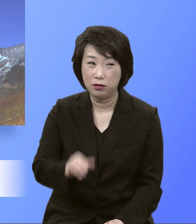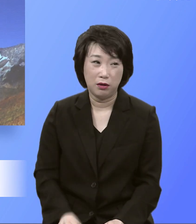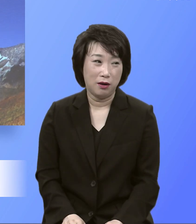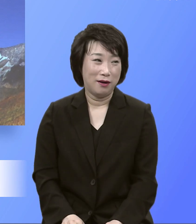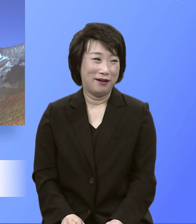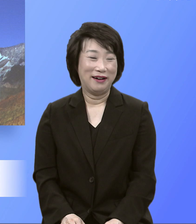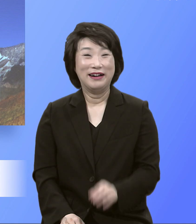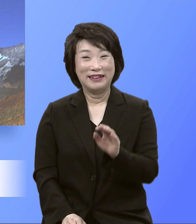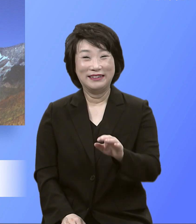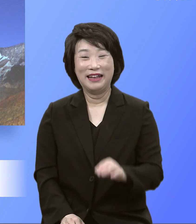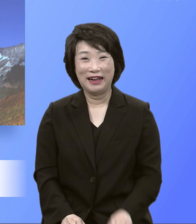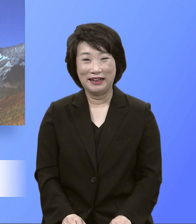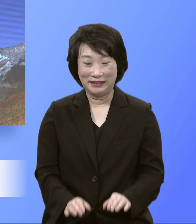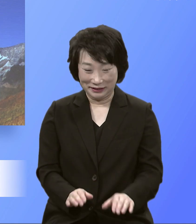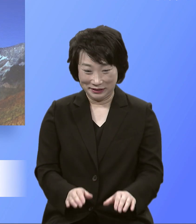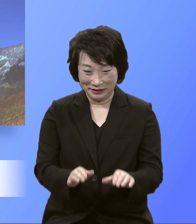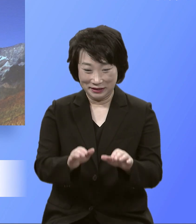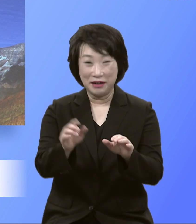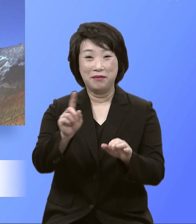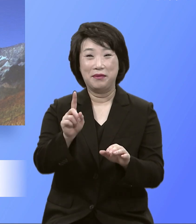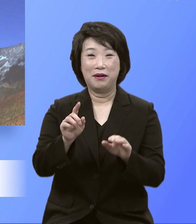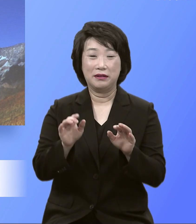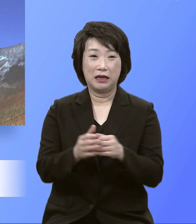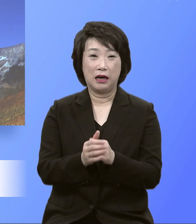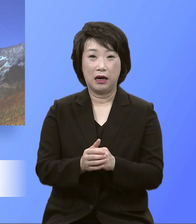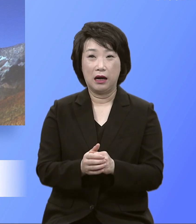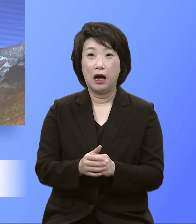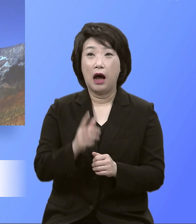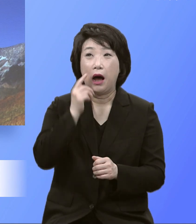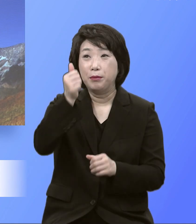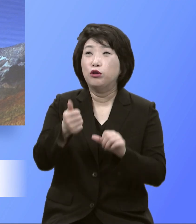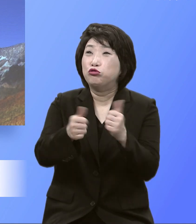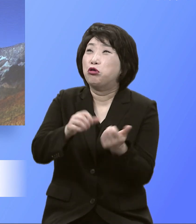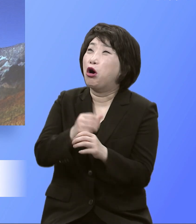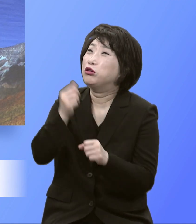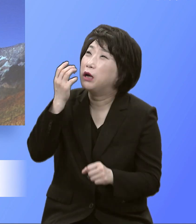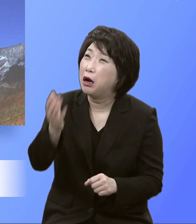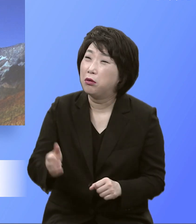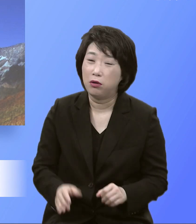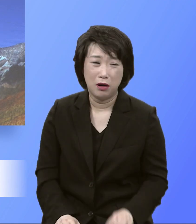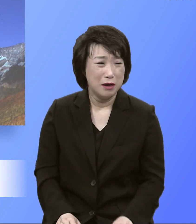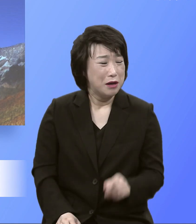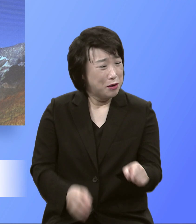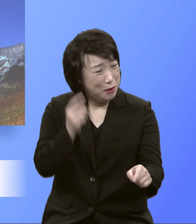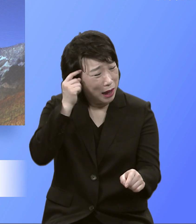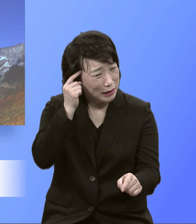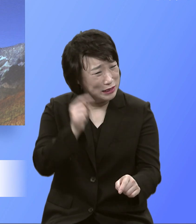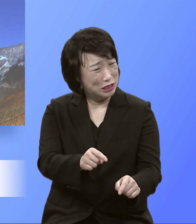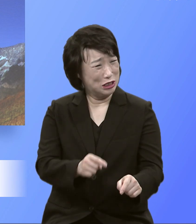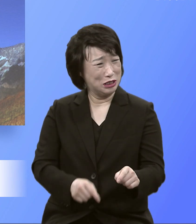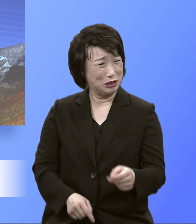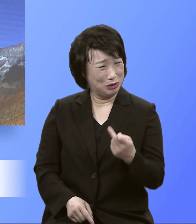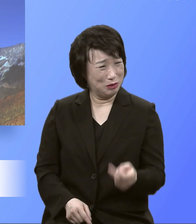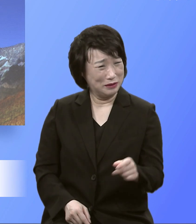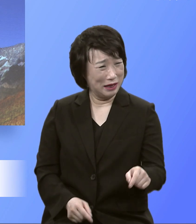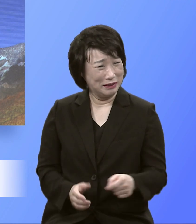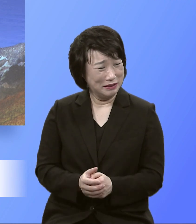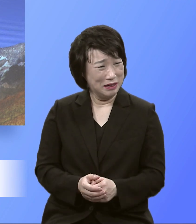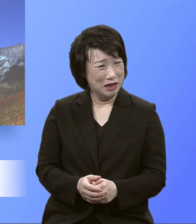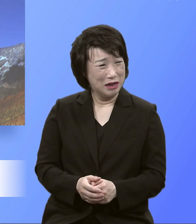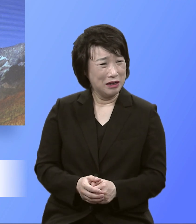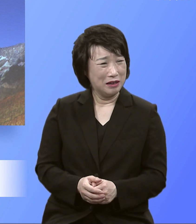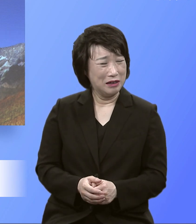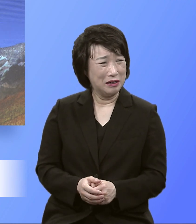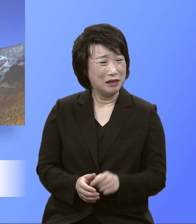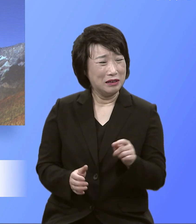그래서 이제 조금 크니까 아버지 언제 죽어? 왜 그렇게 밤낮 아버지는 엄마 때리고